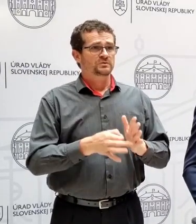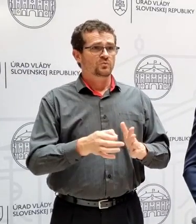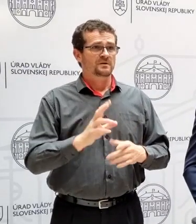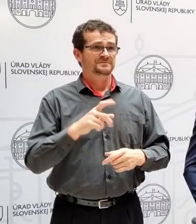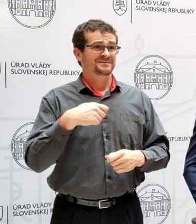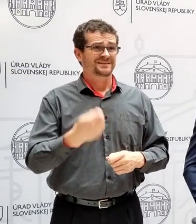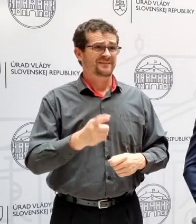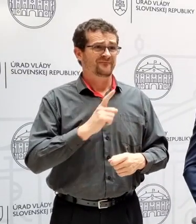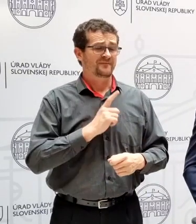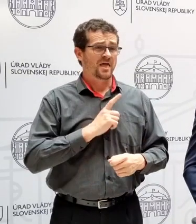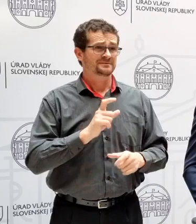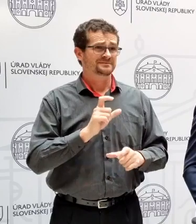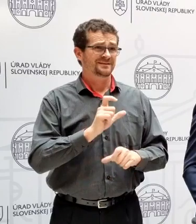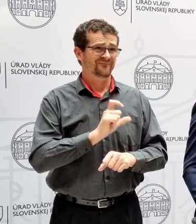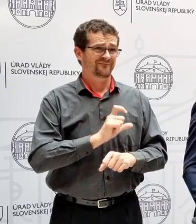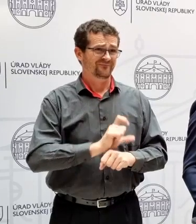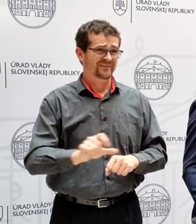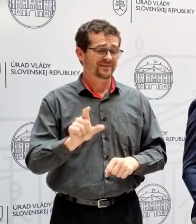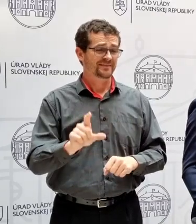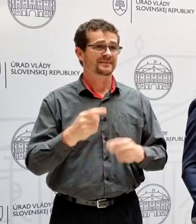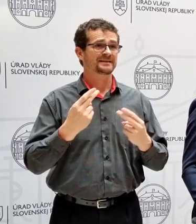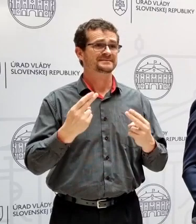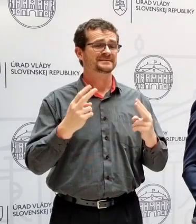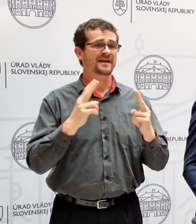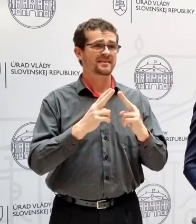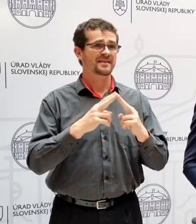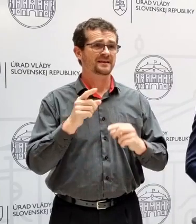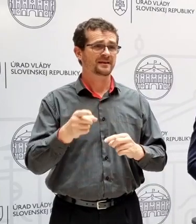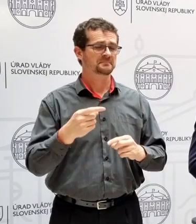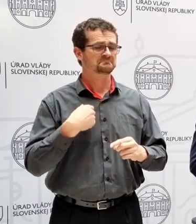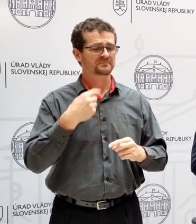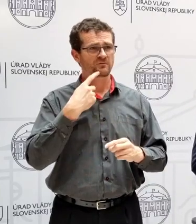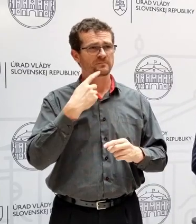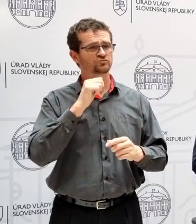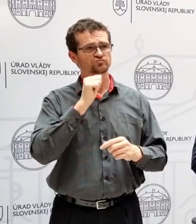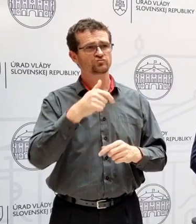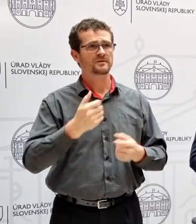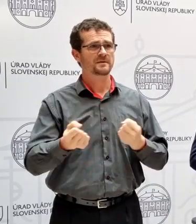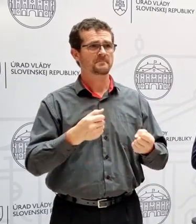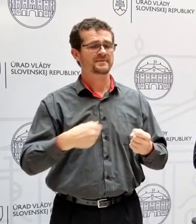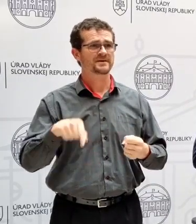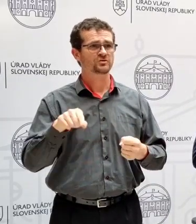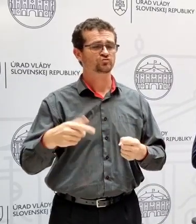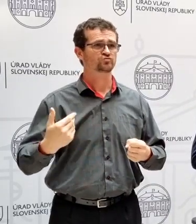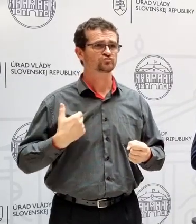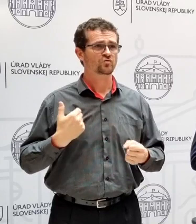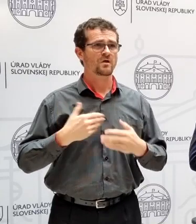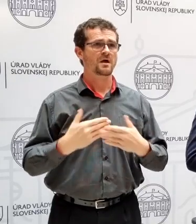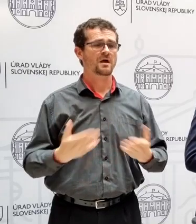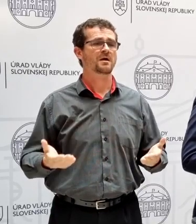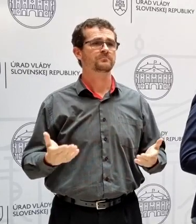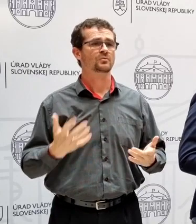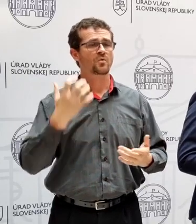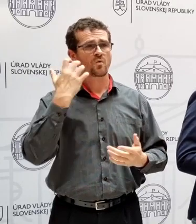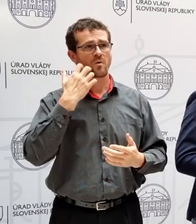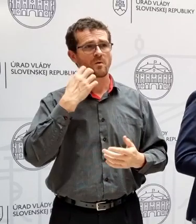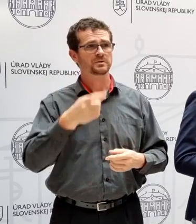nedostal nejakým svojim vlastným pričinením. V prípade cien energií nepredpokladám u žiadneho toho manažéra, či teda školy alebo